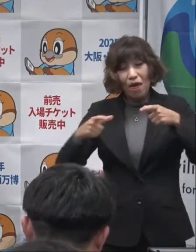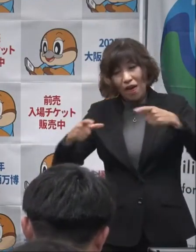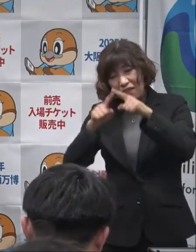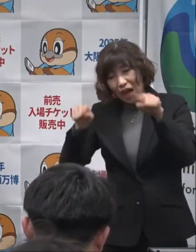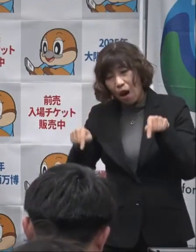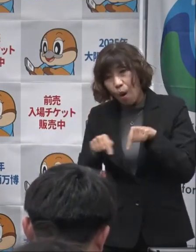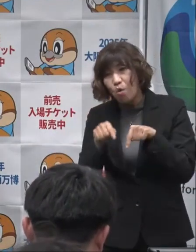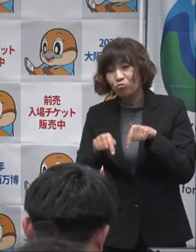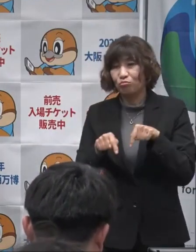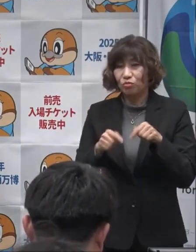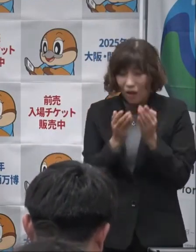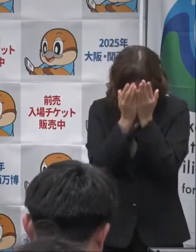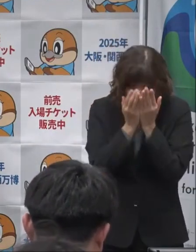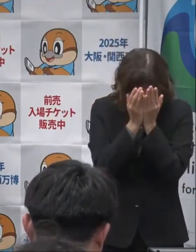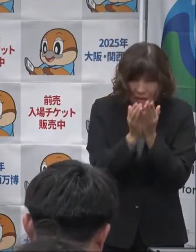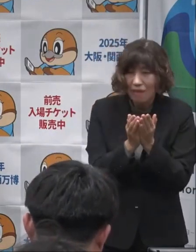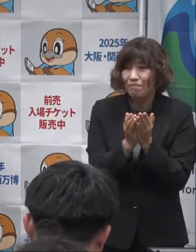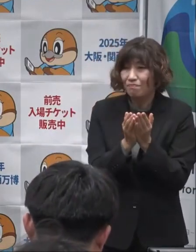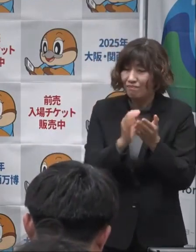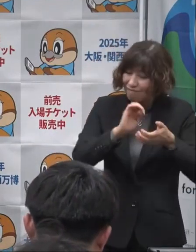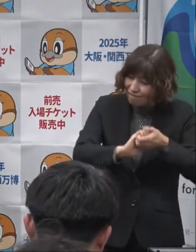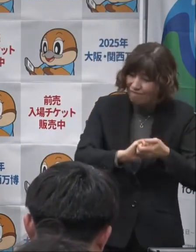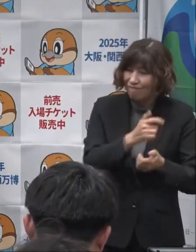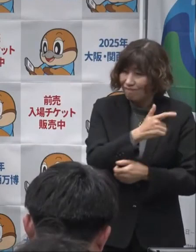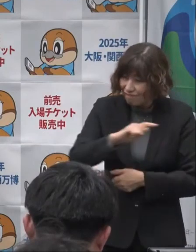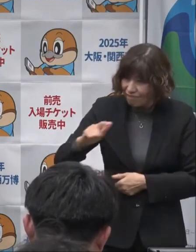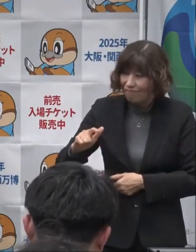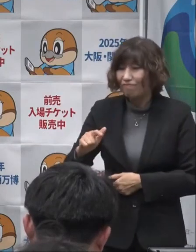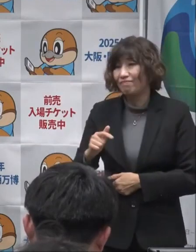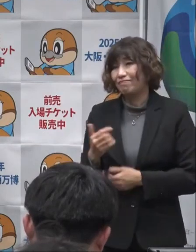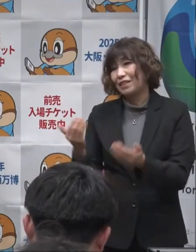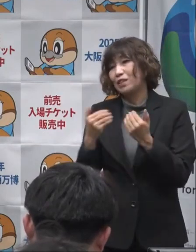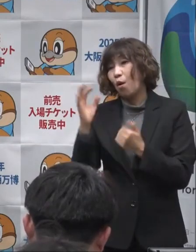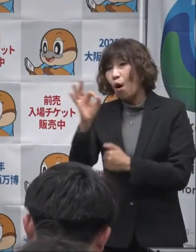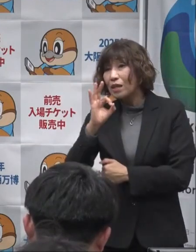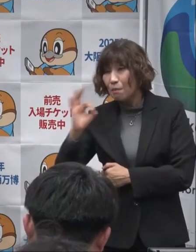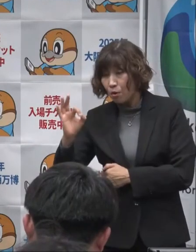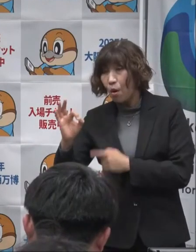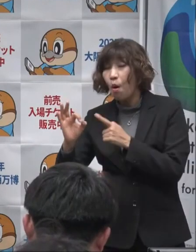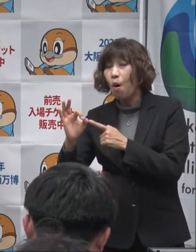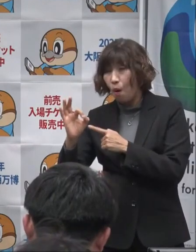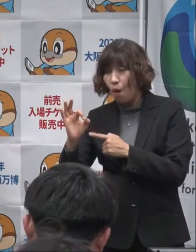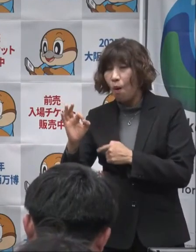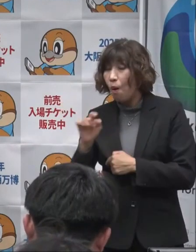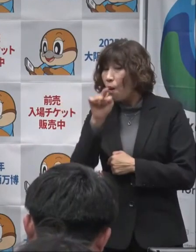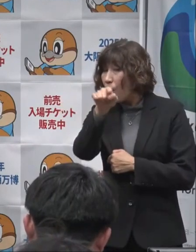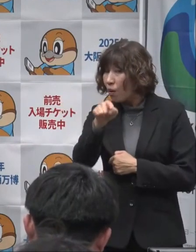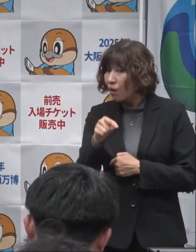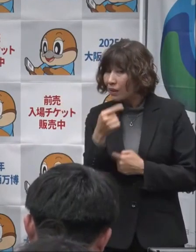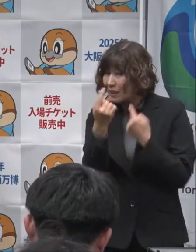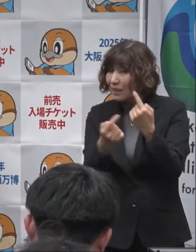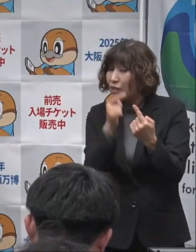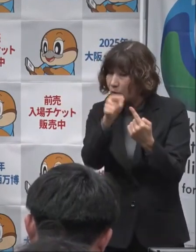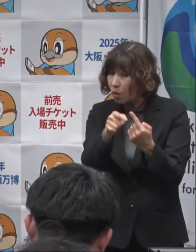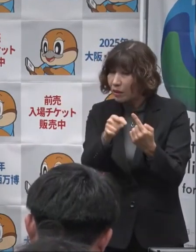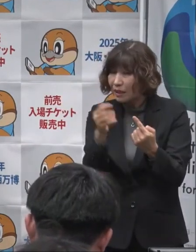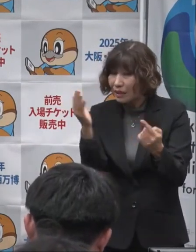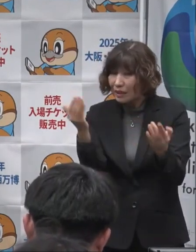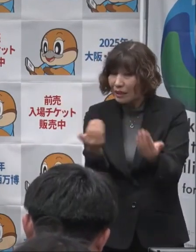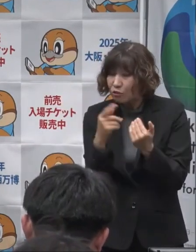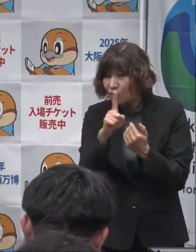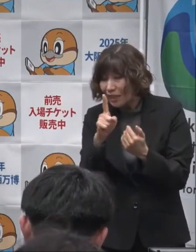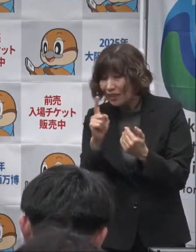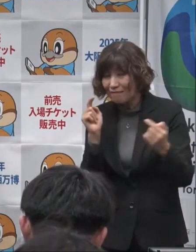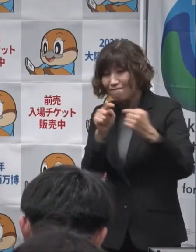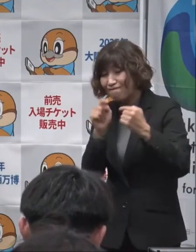ろ必要な物資をですね、もうすでに現地に派遣しておりますので、現地のニーズを把握した上で支援をしています